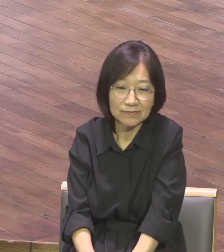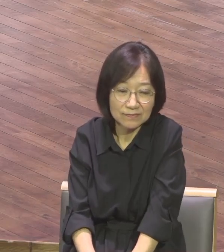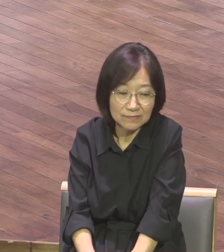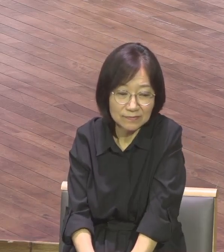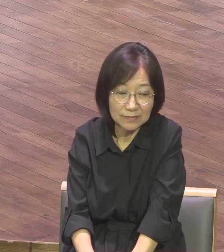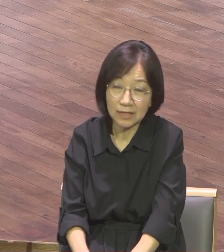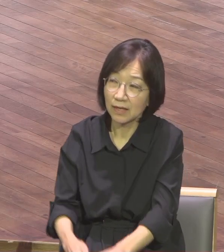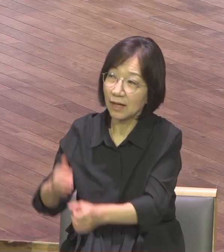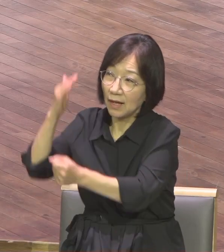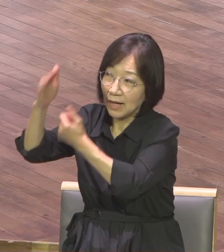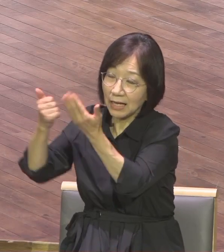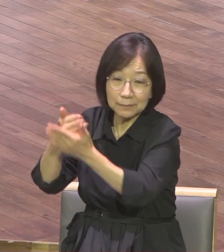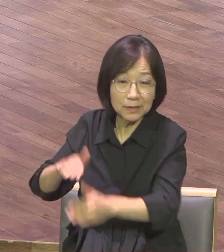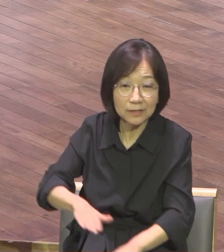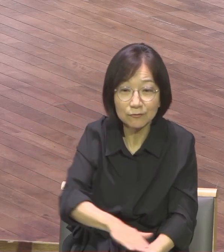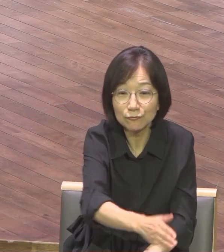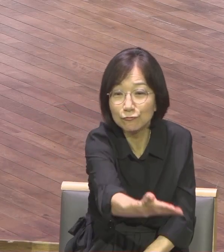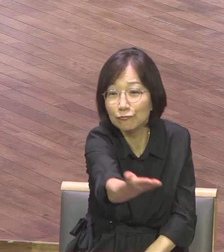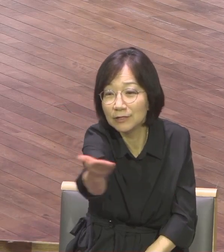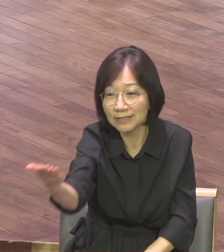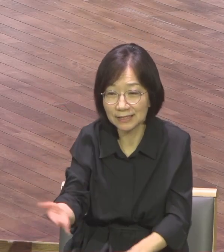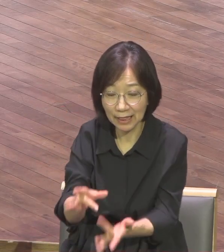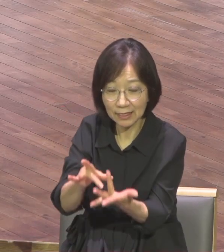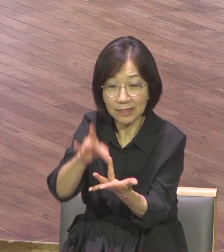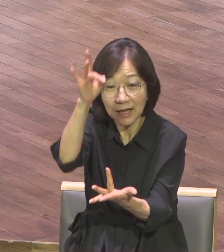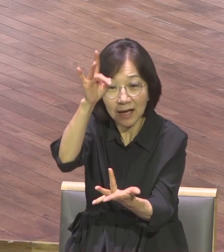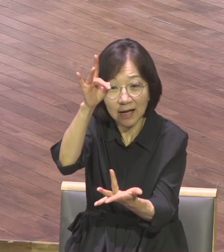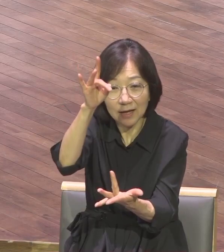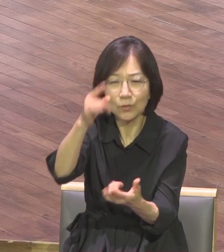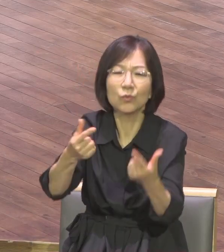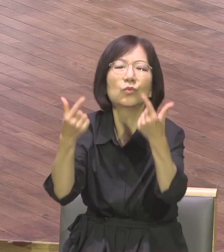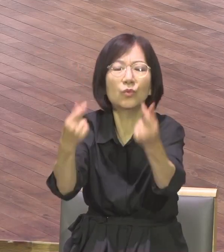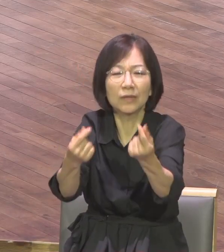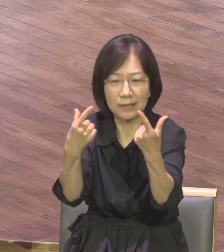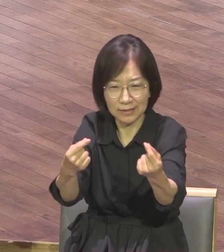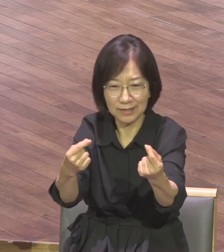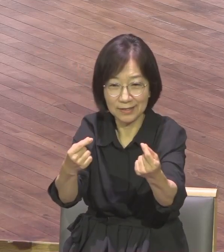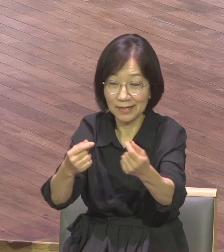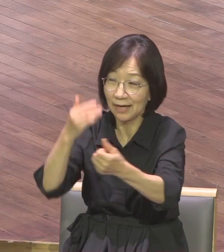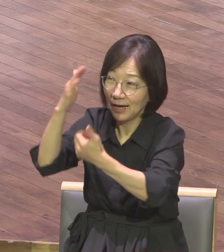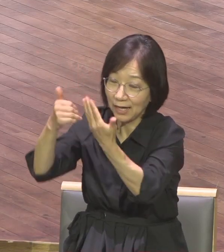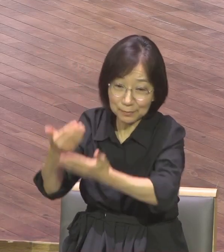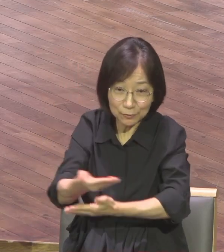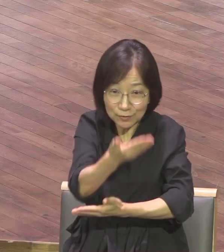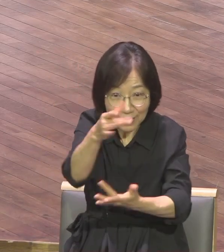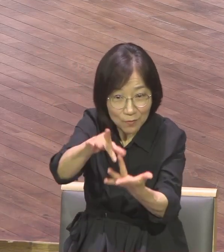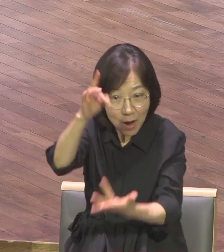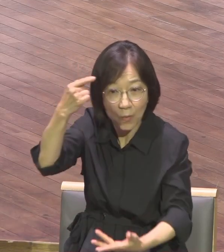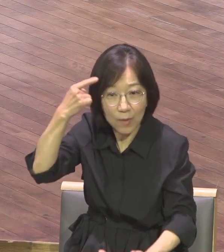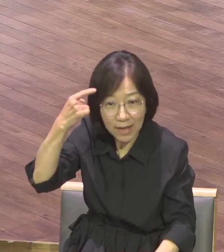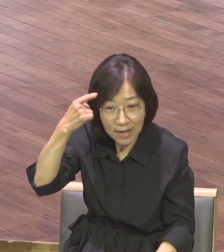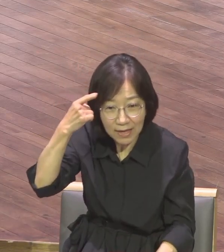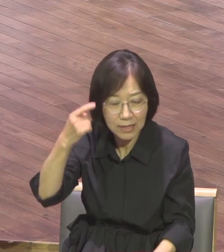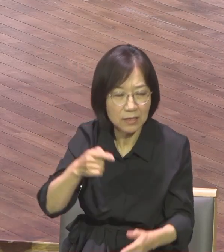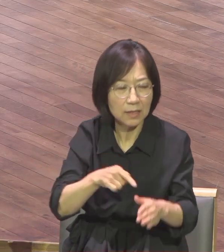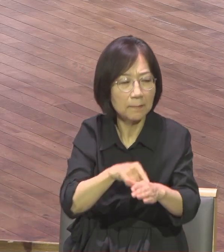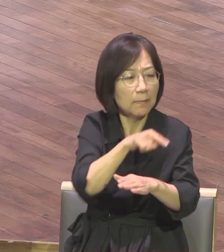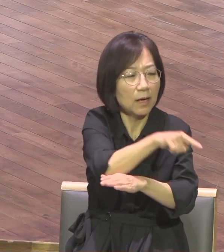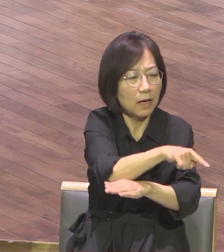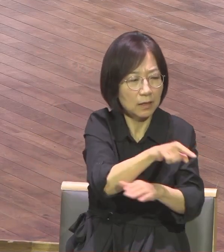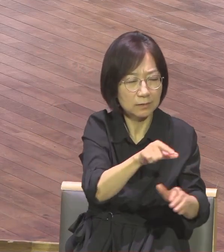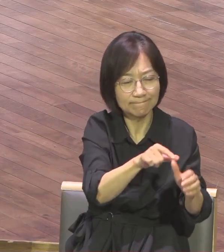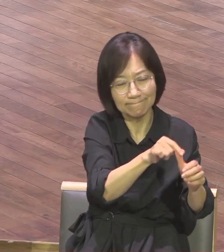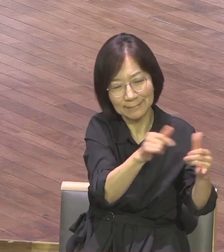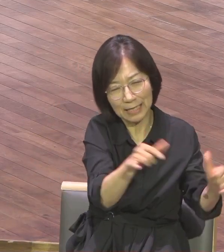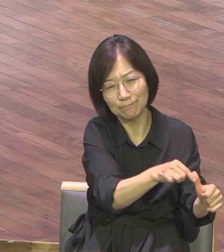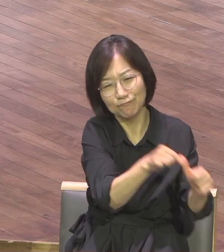우리를 택하신 이유도 똑같아요. 우리를 선택하신 이유도 한 영혼이라도 더 살리고 천국